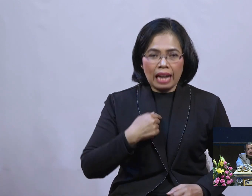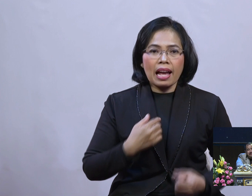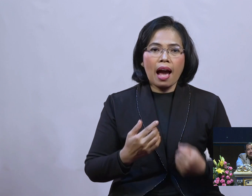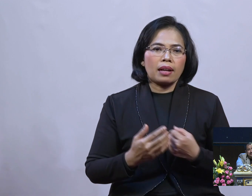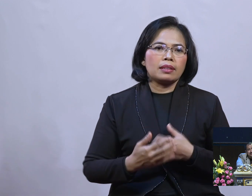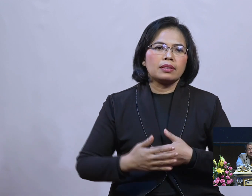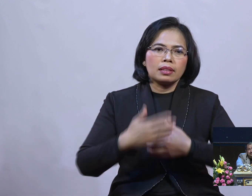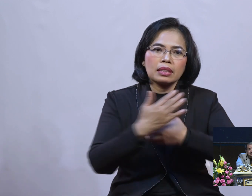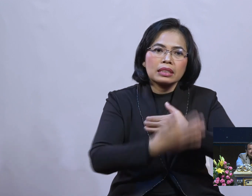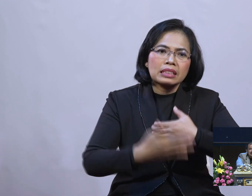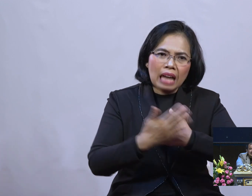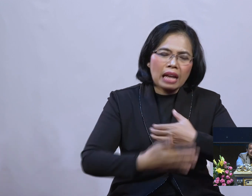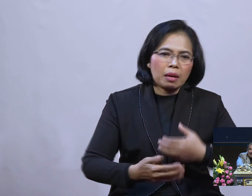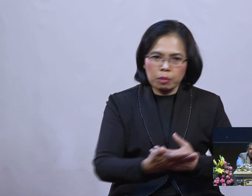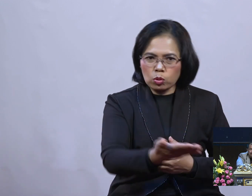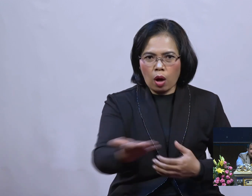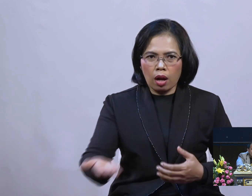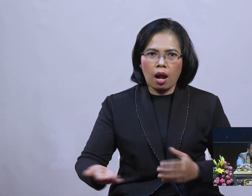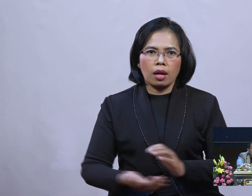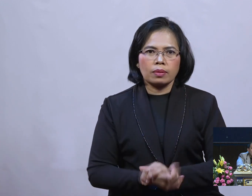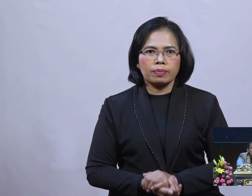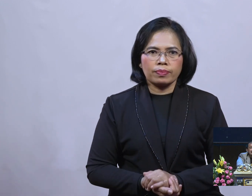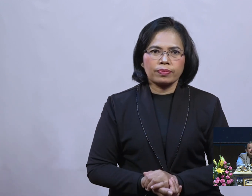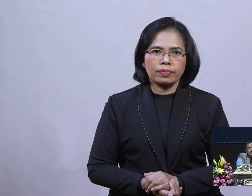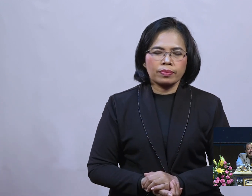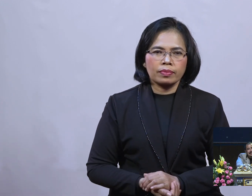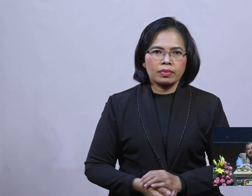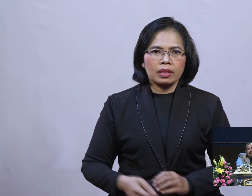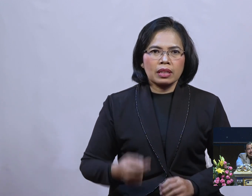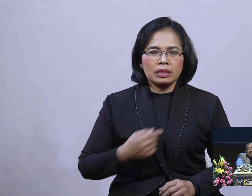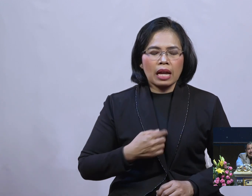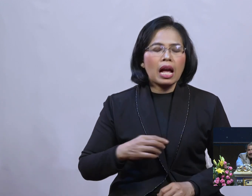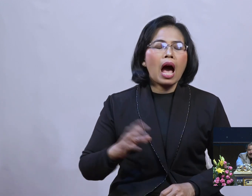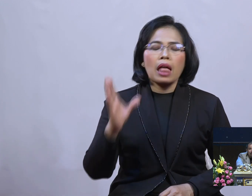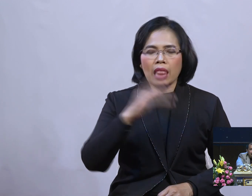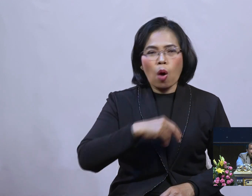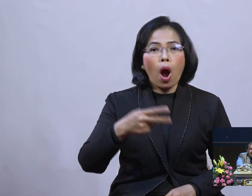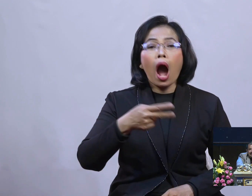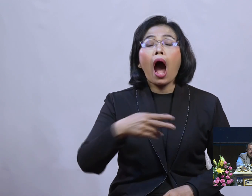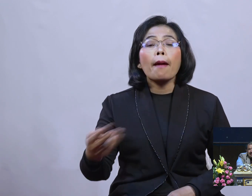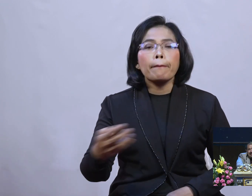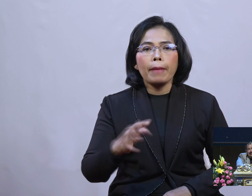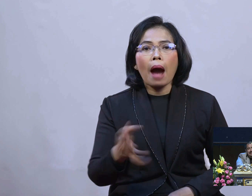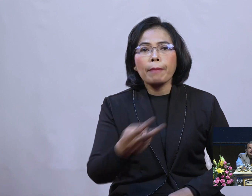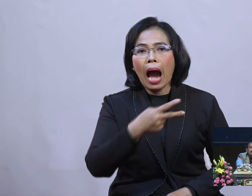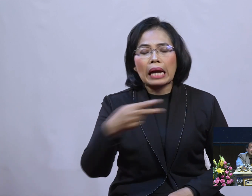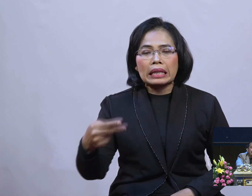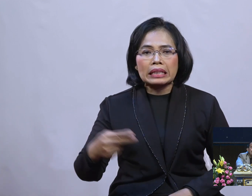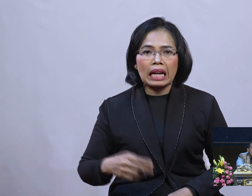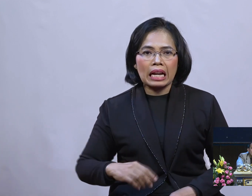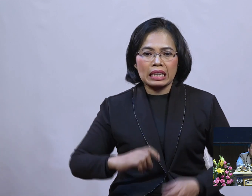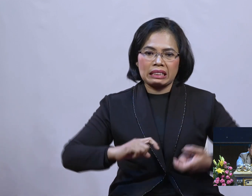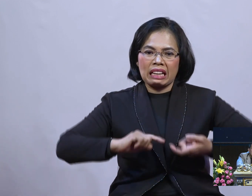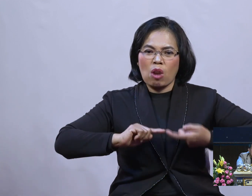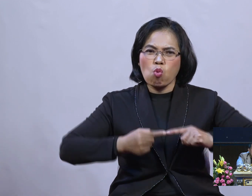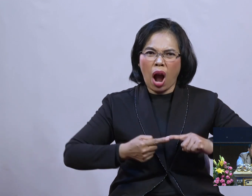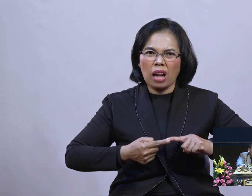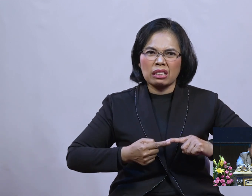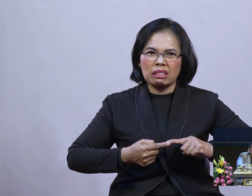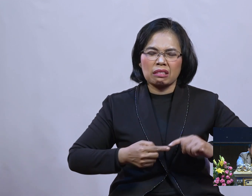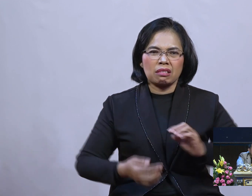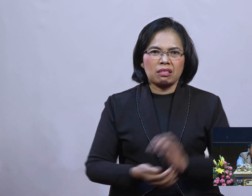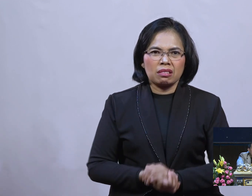saudara the set tahu apa arti dilukai the set tahu apa artinya dikhianati the